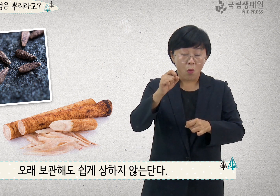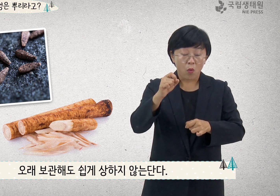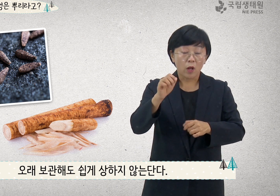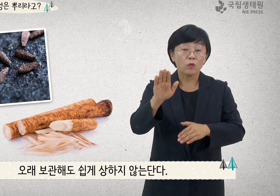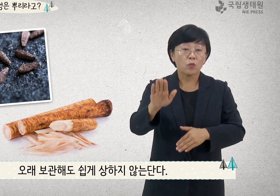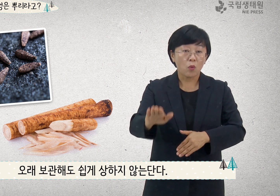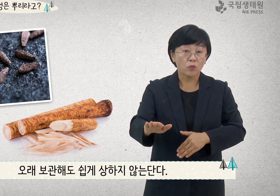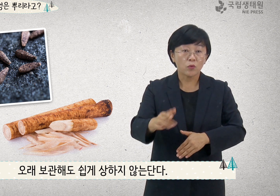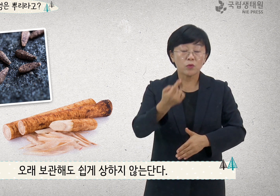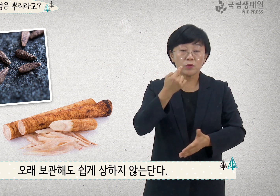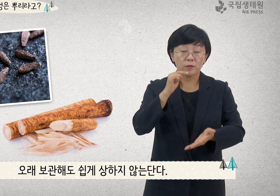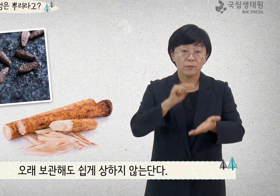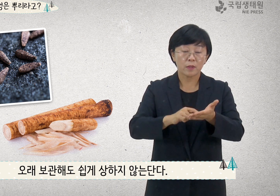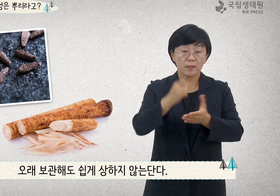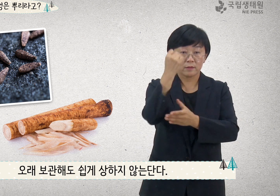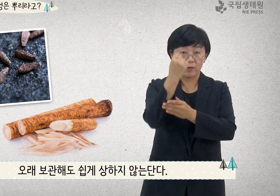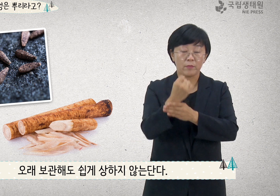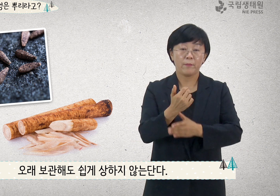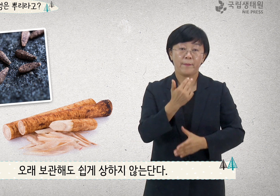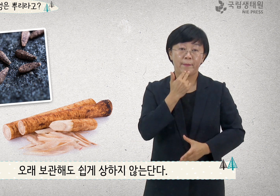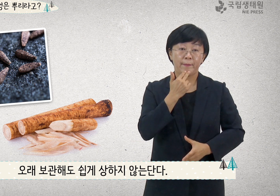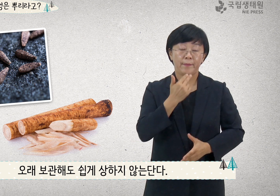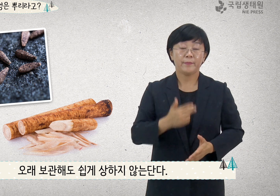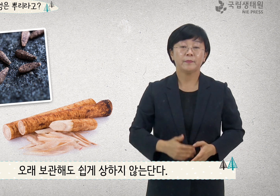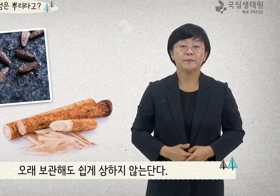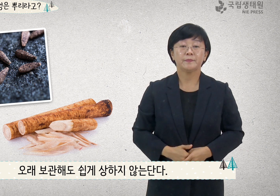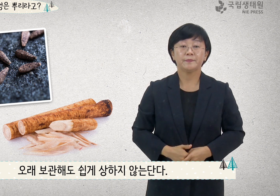오래 보관해도 쉽게 상하지 않는단다.